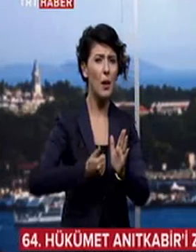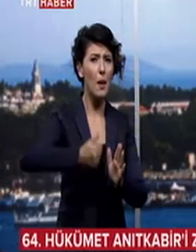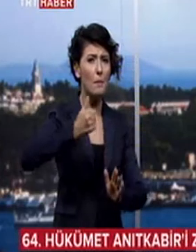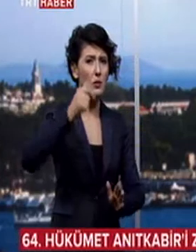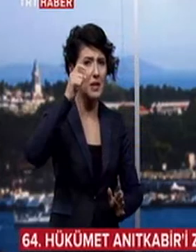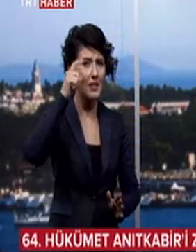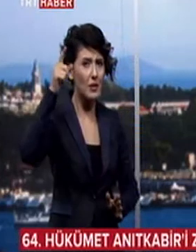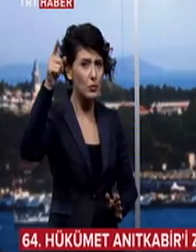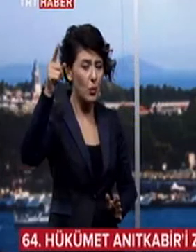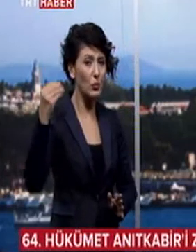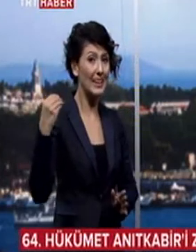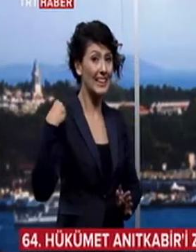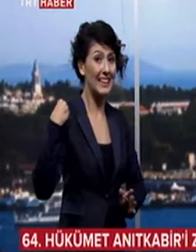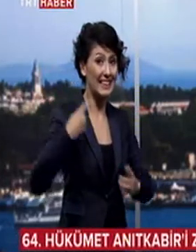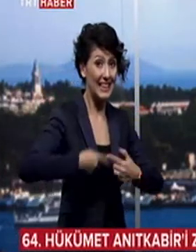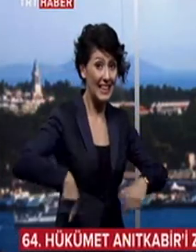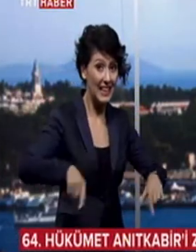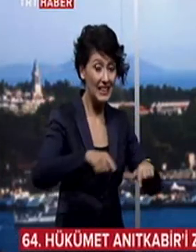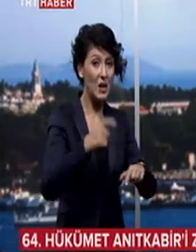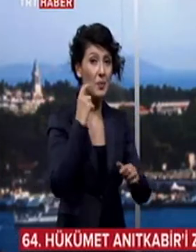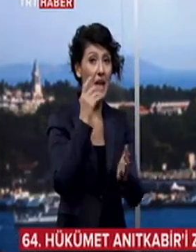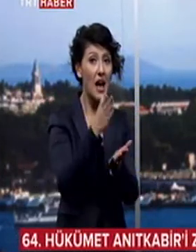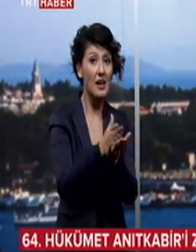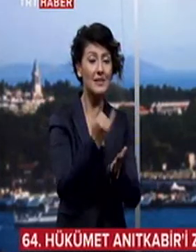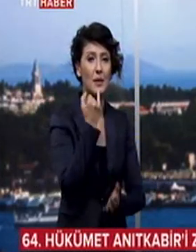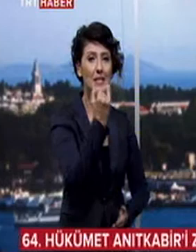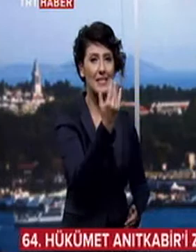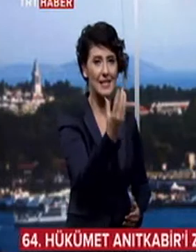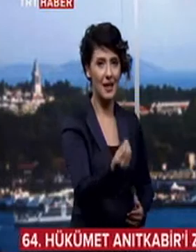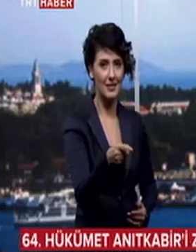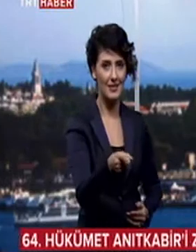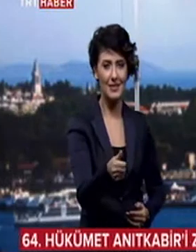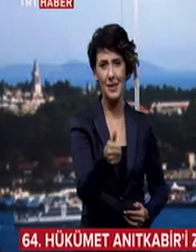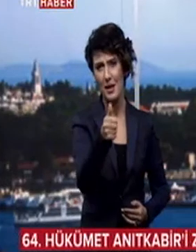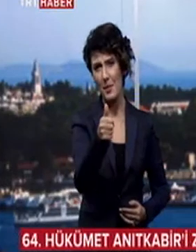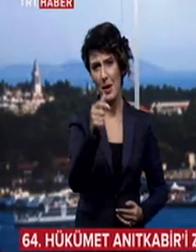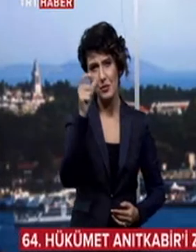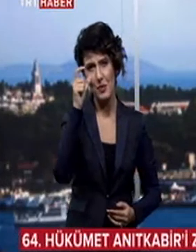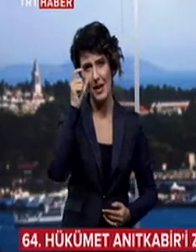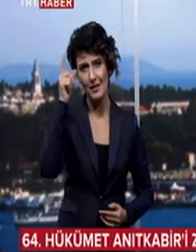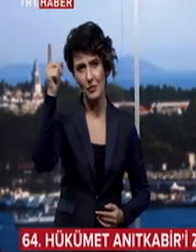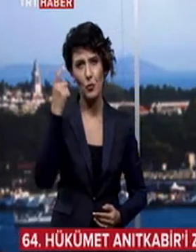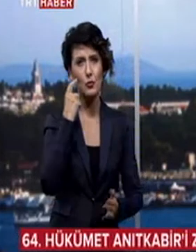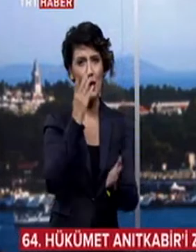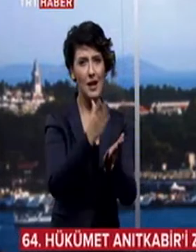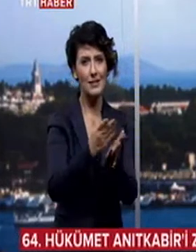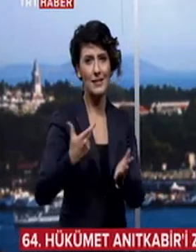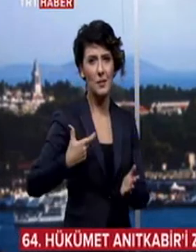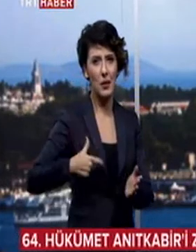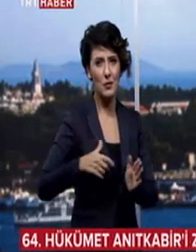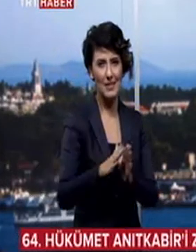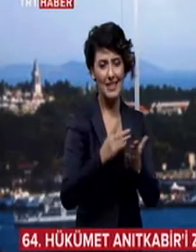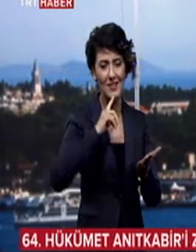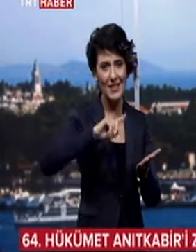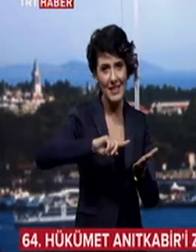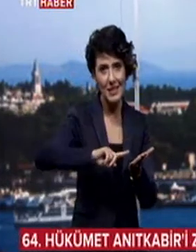öncesinde ise Başbakan Ahmet Davutoğlu ve yeni kabine Anıtkabir'i ziyaret etti. Başbakan Davutoğlu